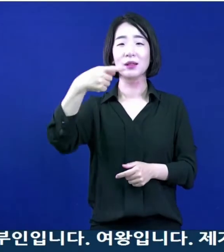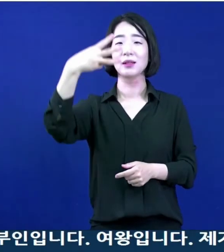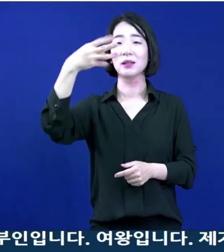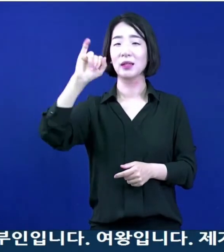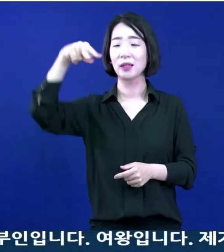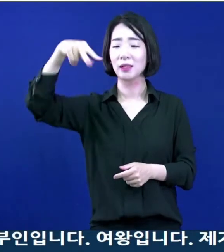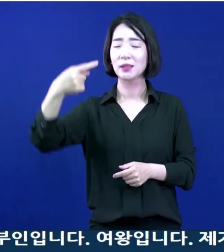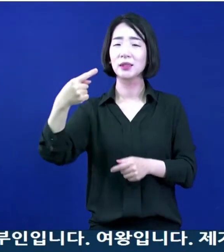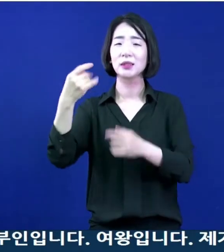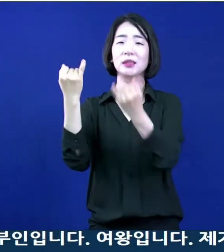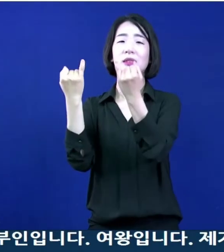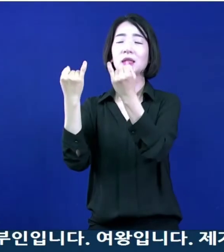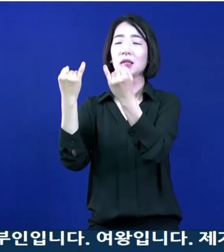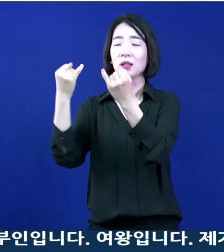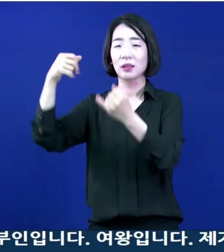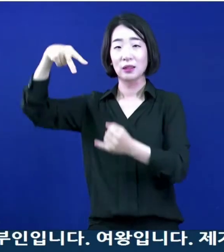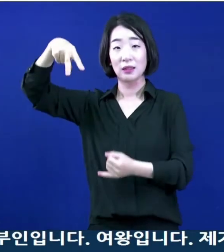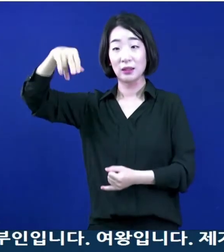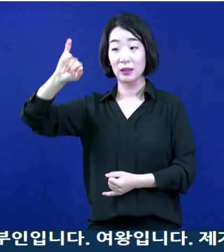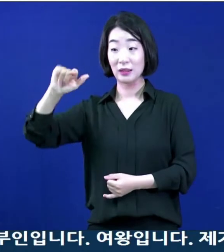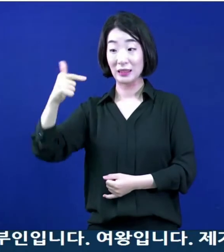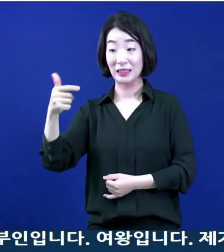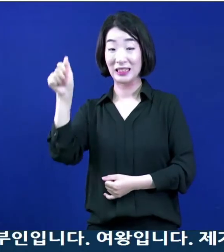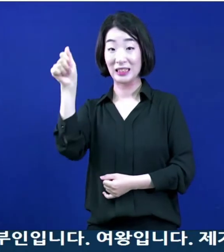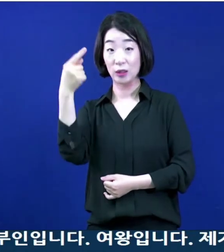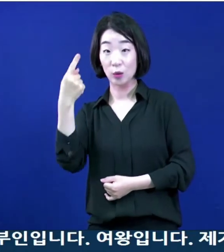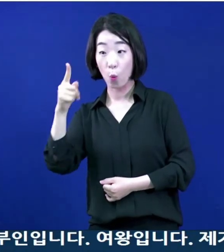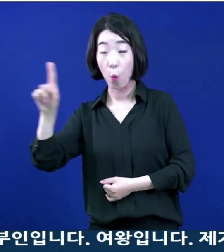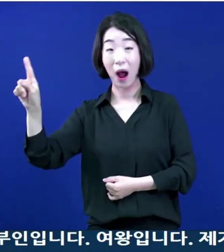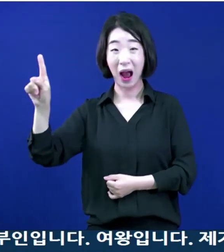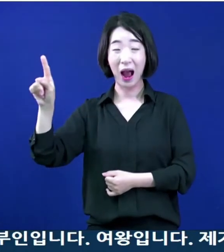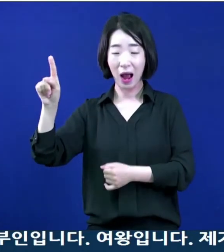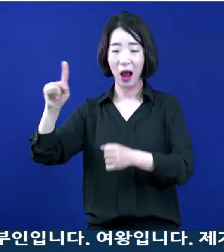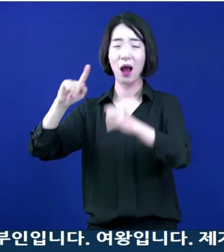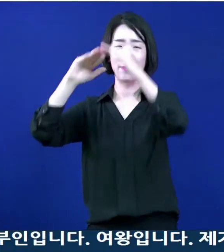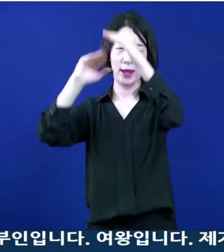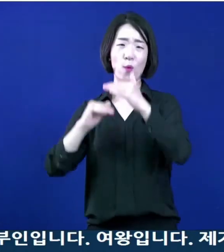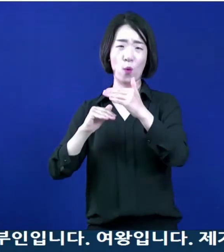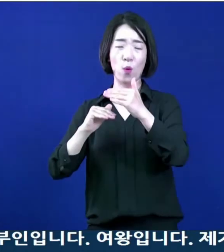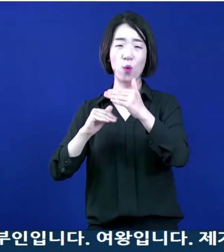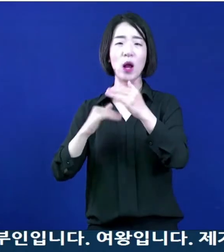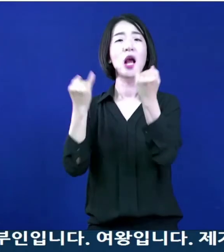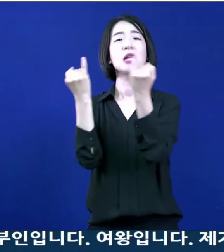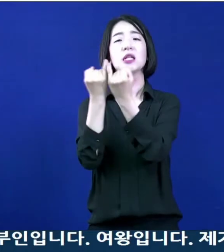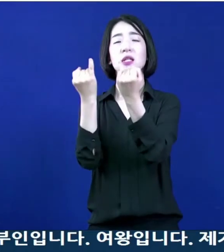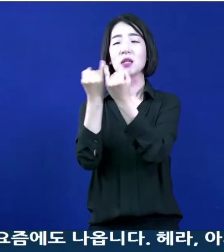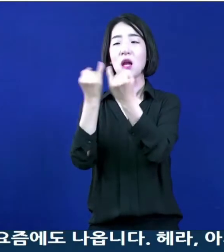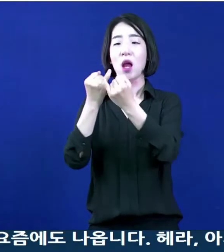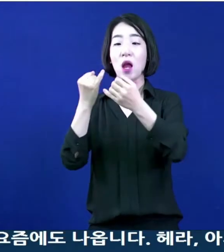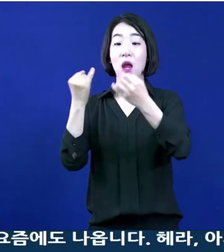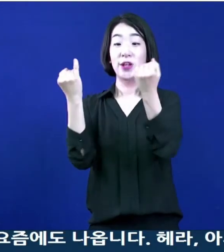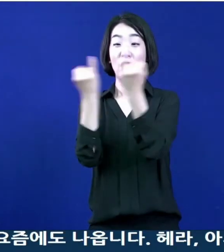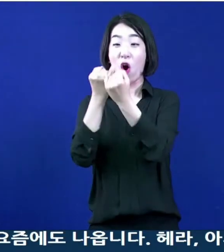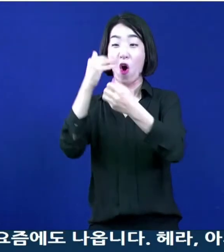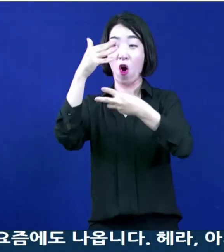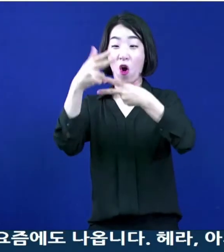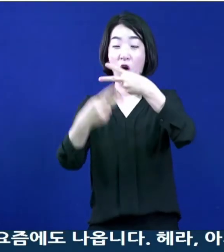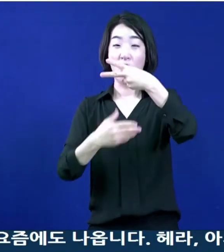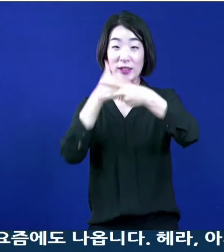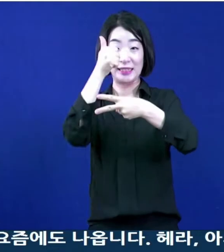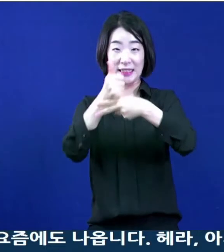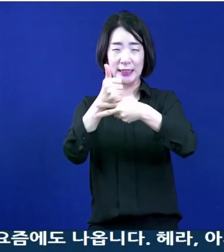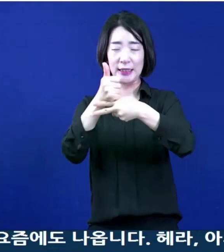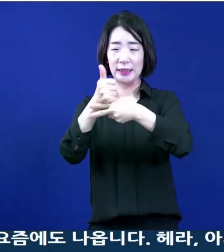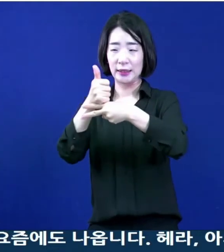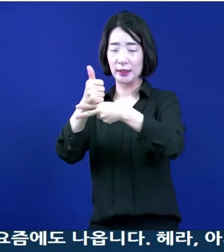여신들의 얘기입니다. 요즘 또 그런 것도 있죠. 여신급 미모다 그러죠. 요즘 참 사람 신이 많아졌어요. 이것도 다